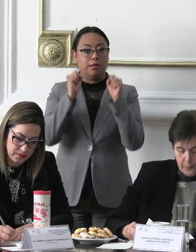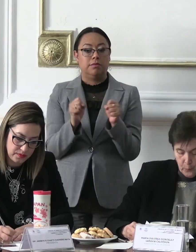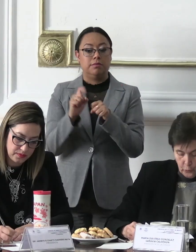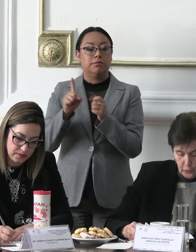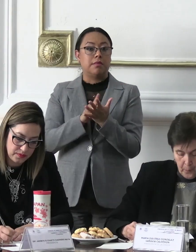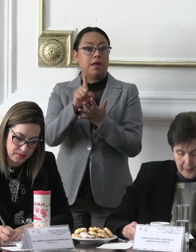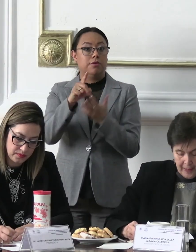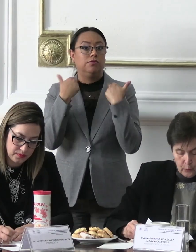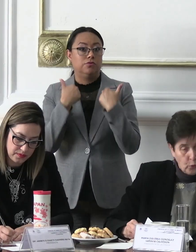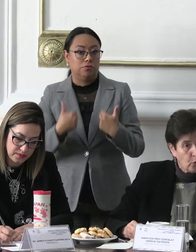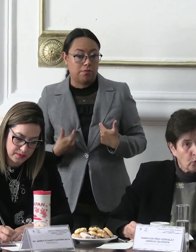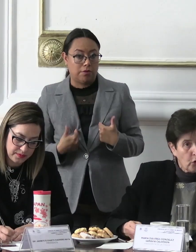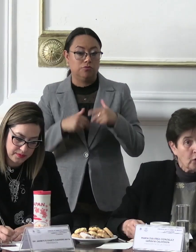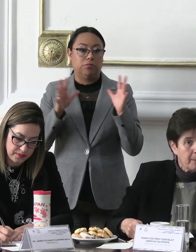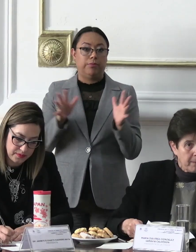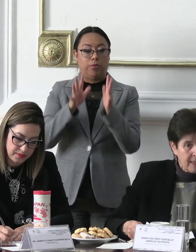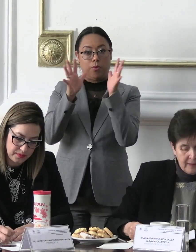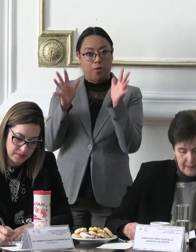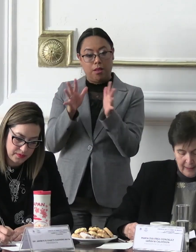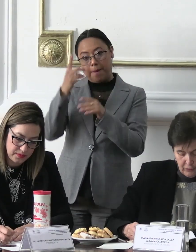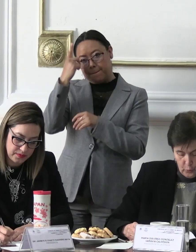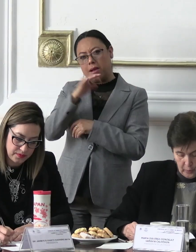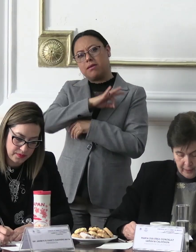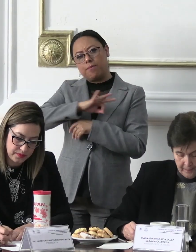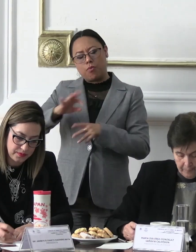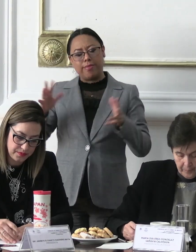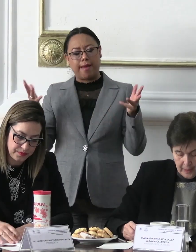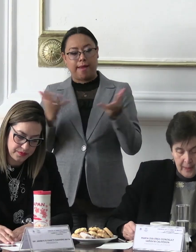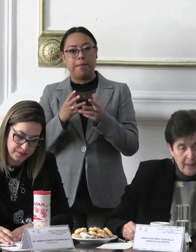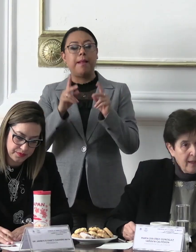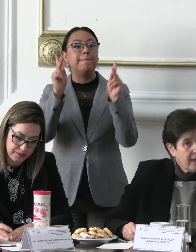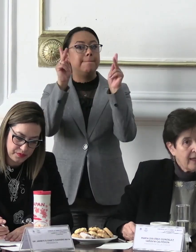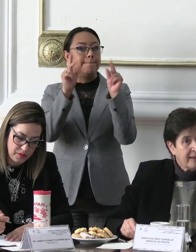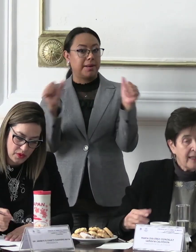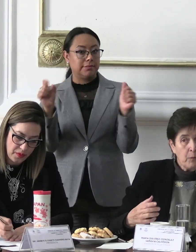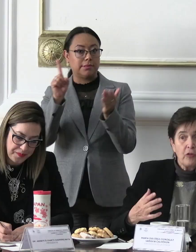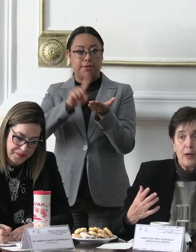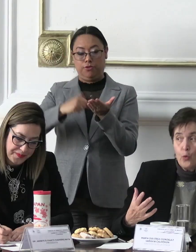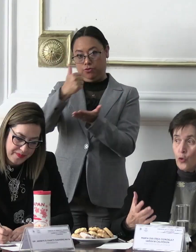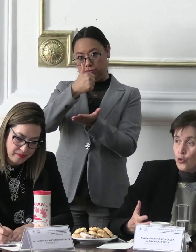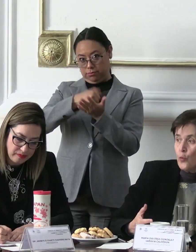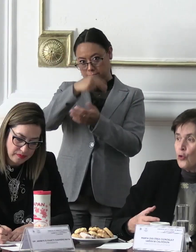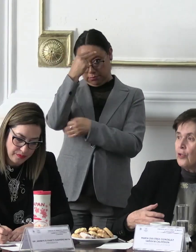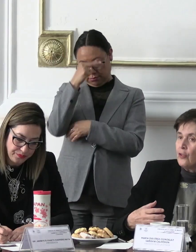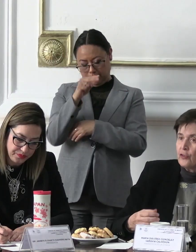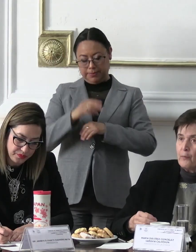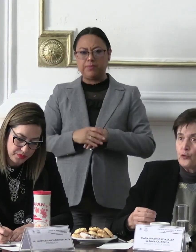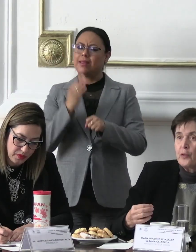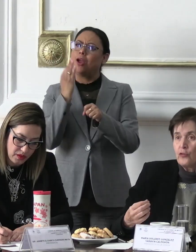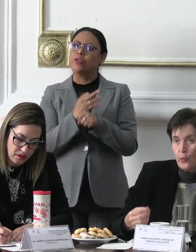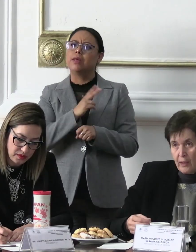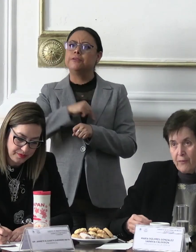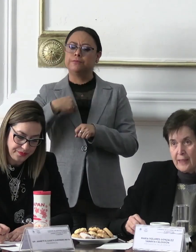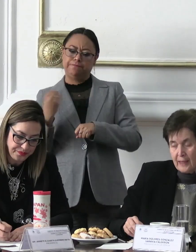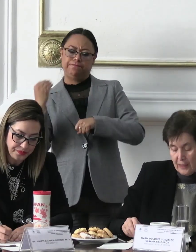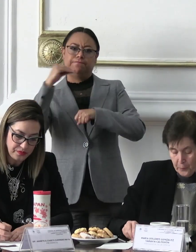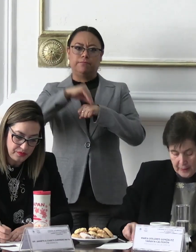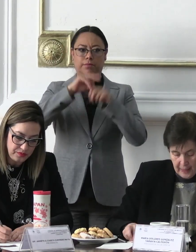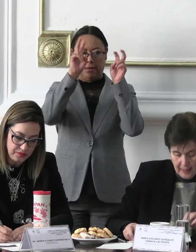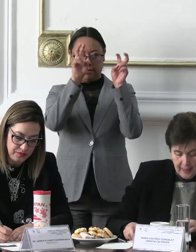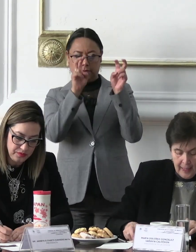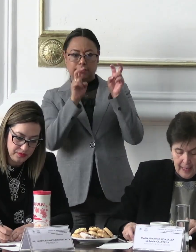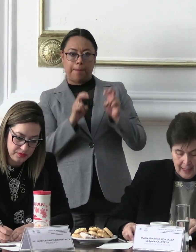y de promoción para la construcción de paz en la ciudad. Tenemos algunos rubros en los que hemos puesto un